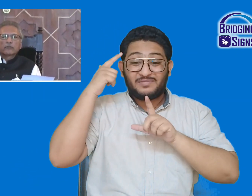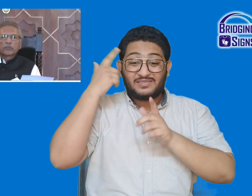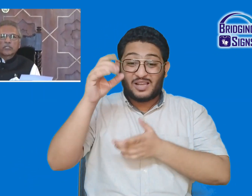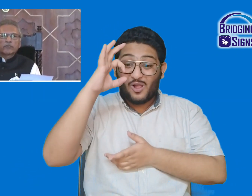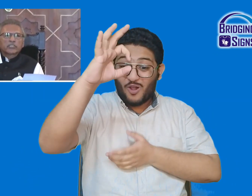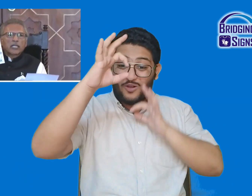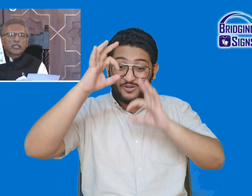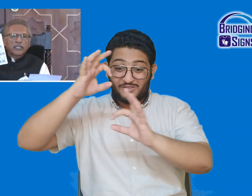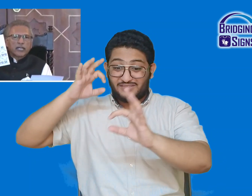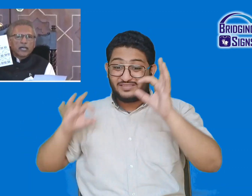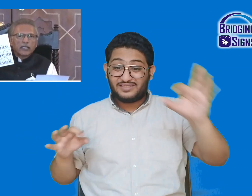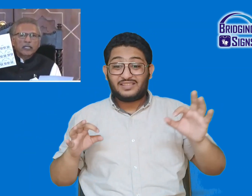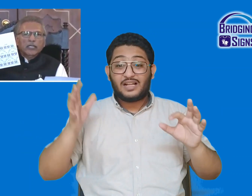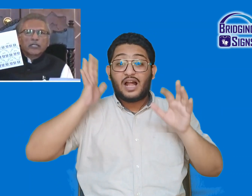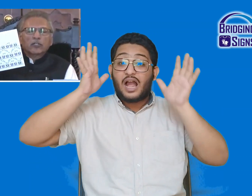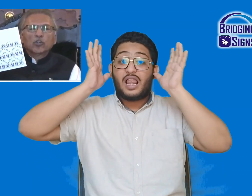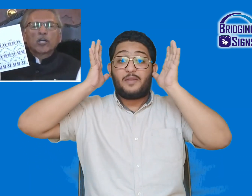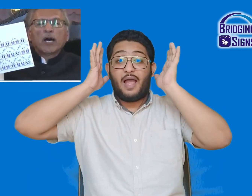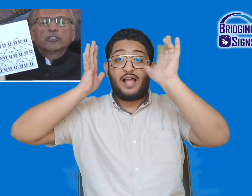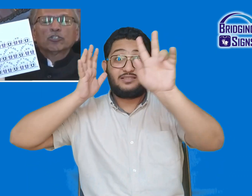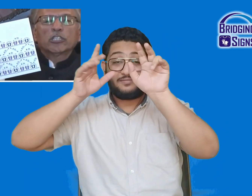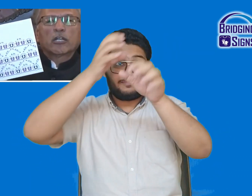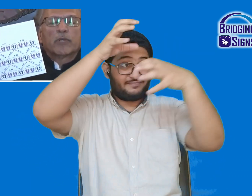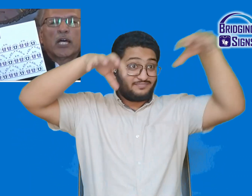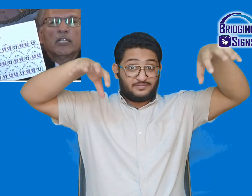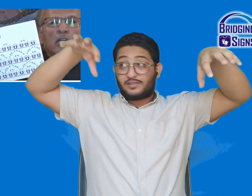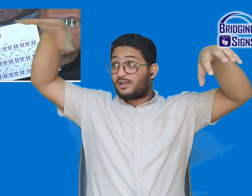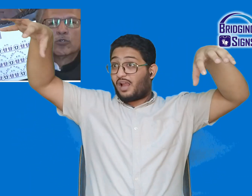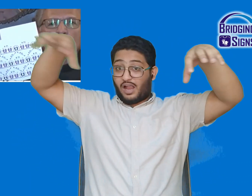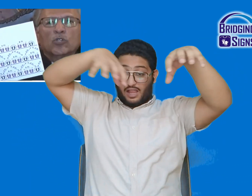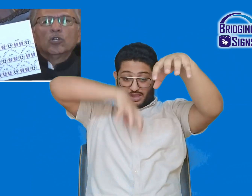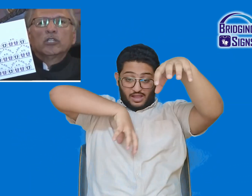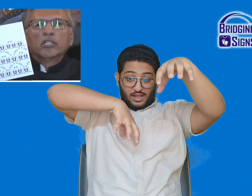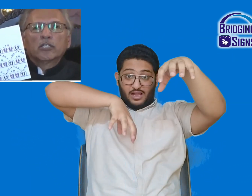نقشہ صرف نشاندہی کر رہا ہے کہ دو نمازیوں کے درمیان